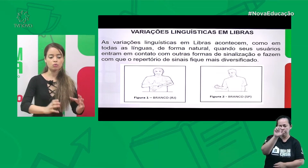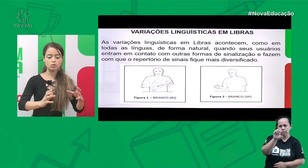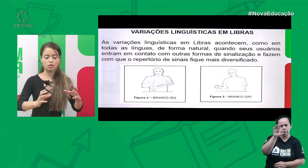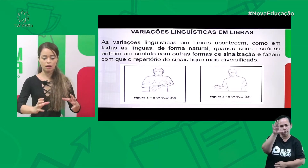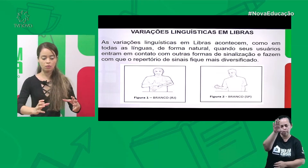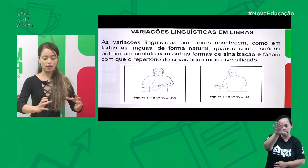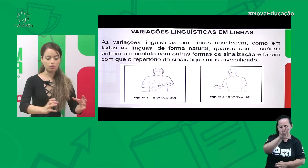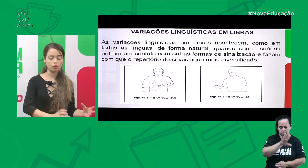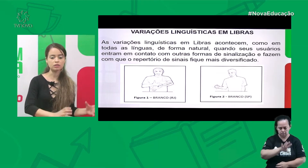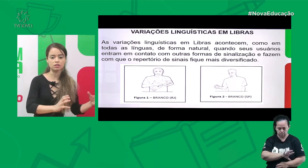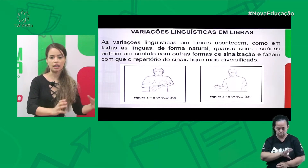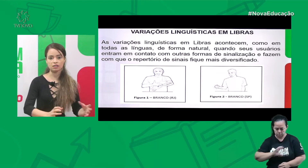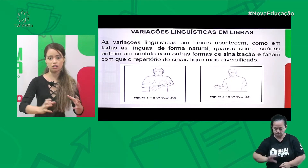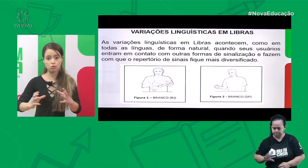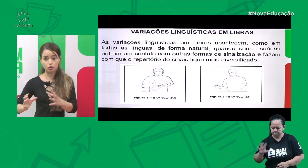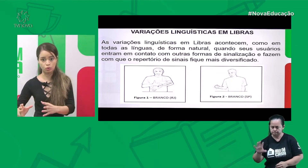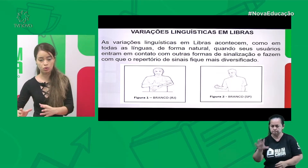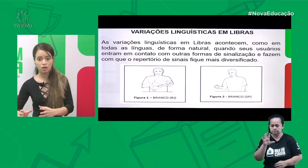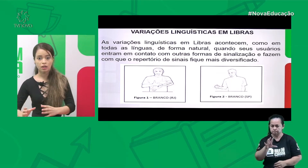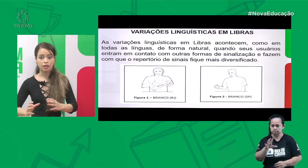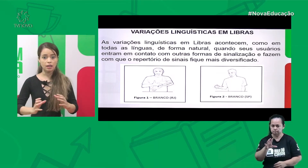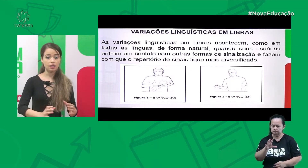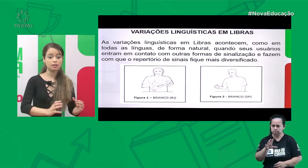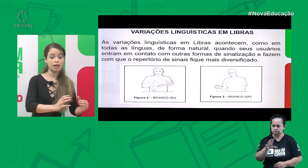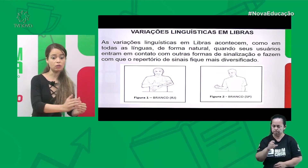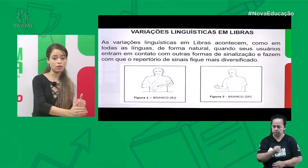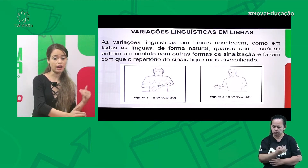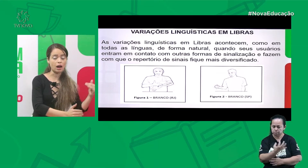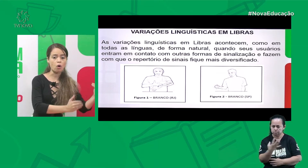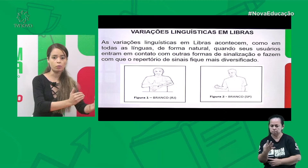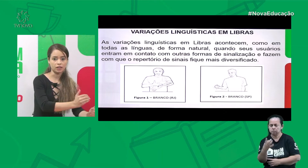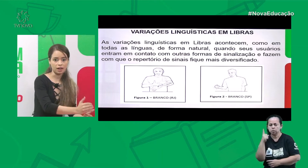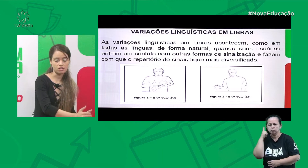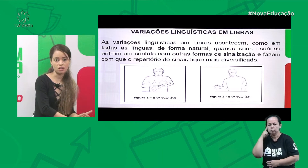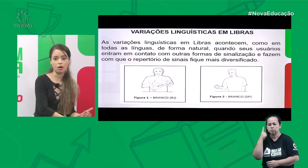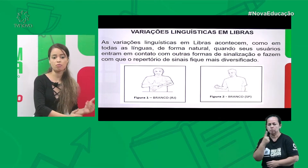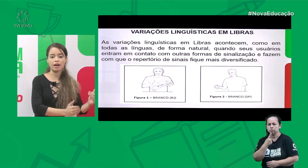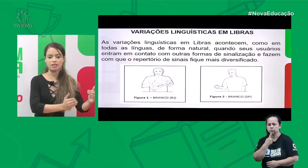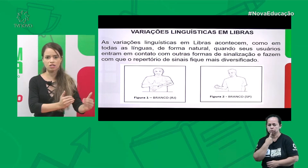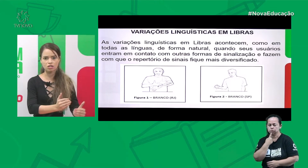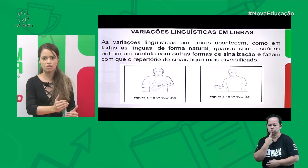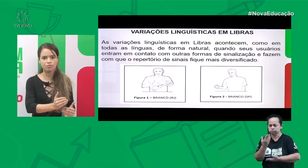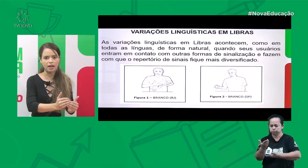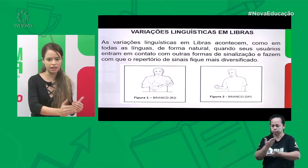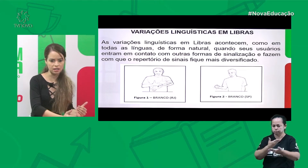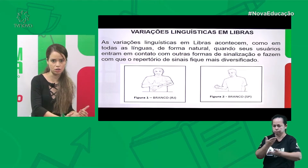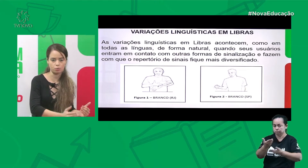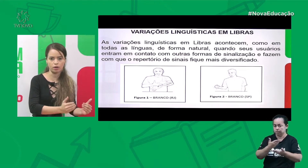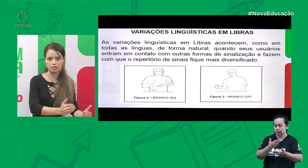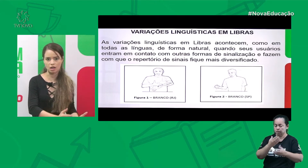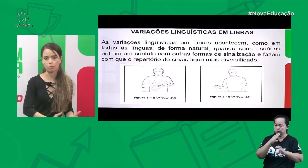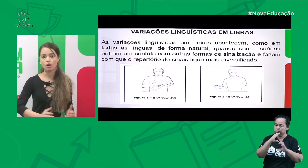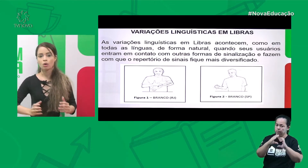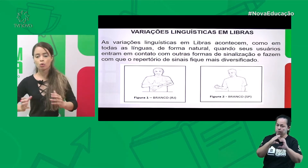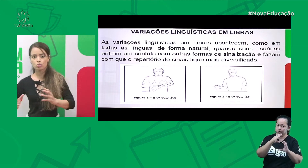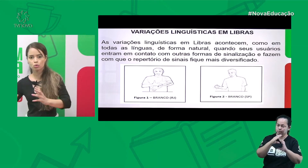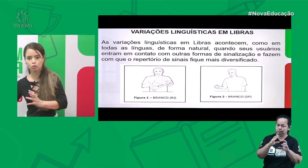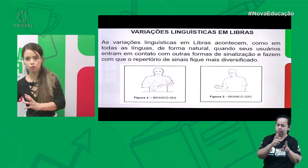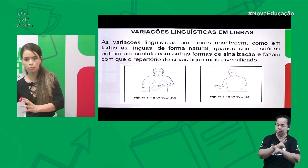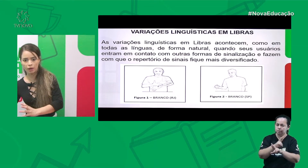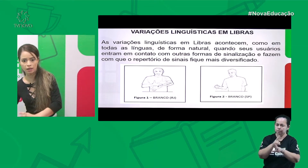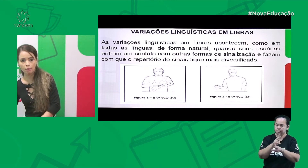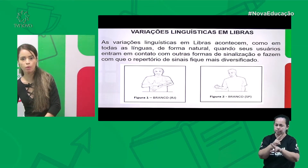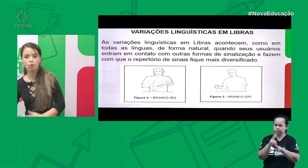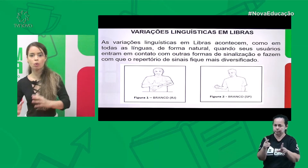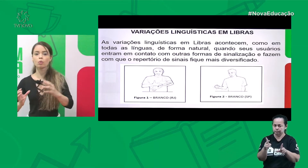tem ali uma quantidade de surdos. E dentro daquela comunicação vai existir diferenças. Por exemplo, os surdos